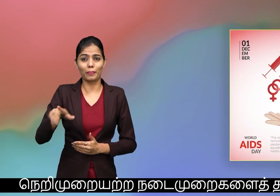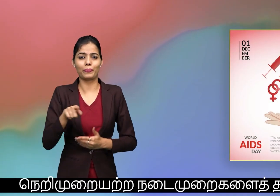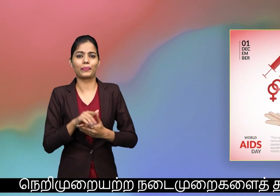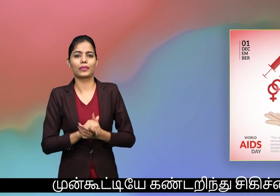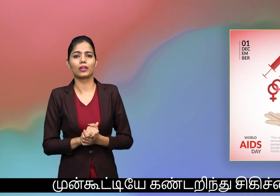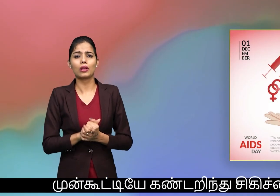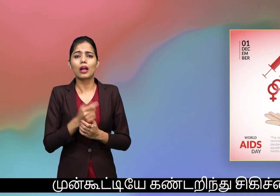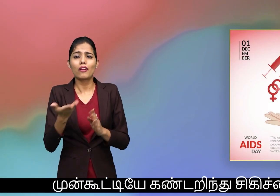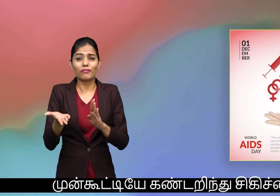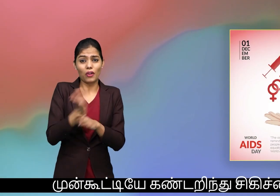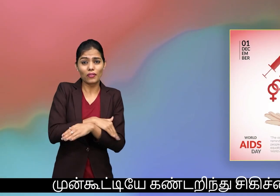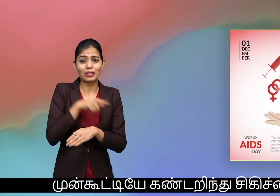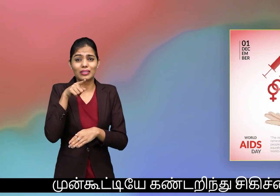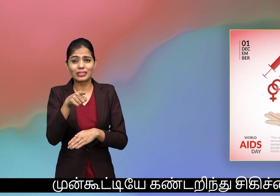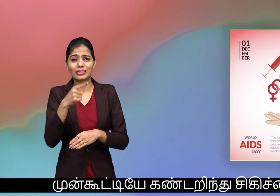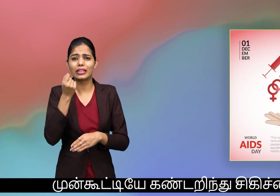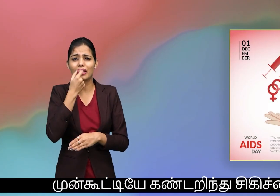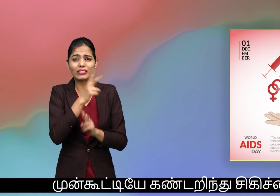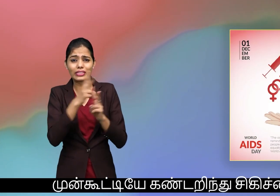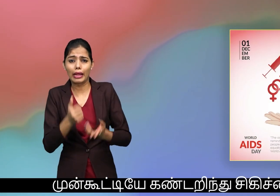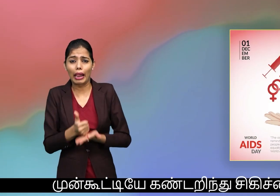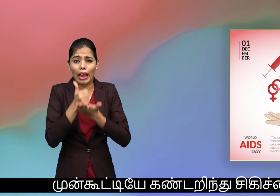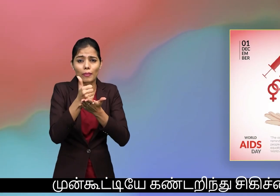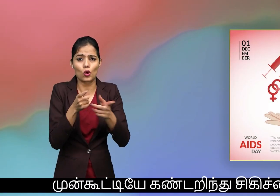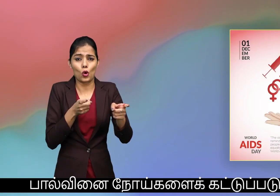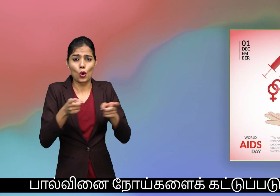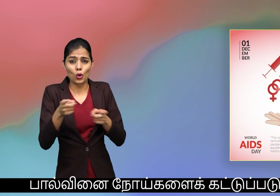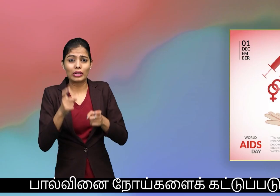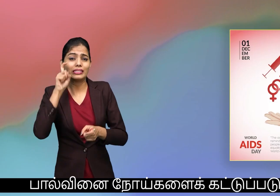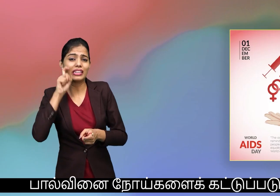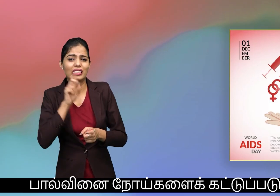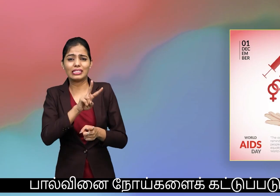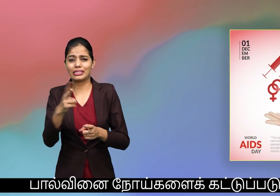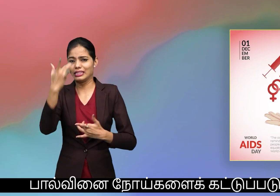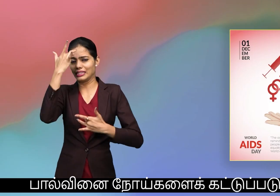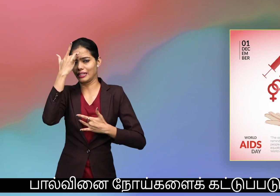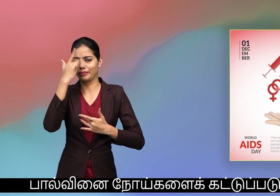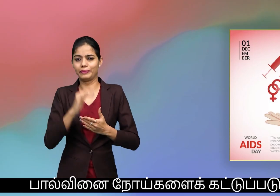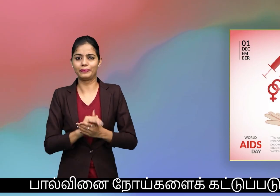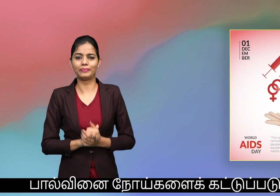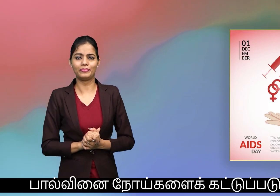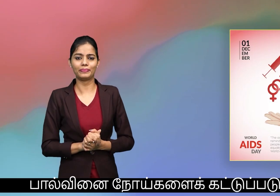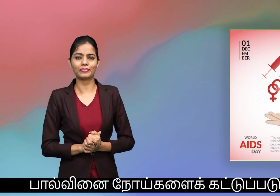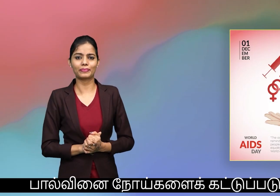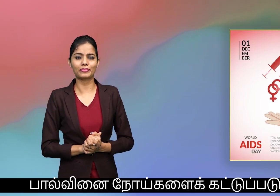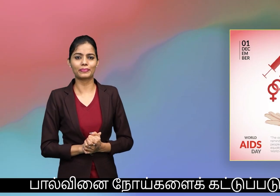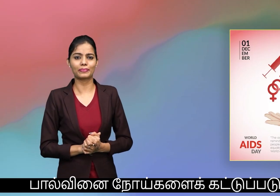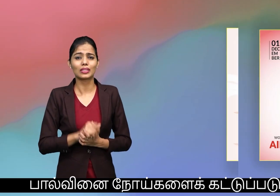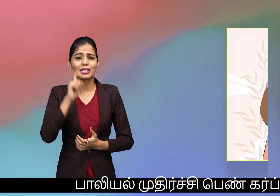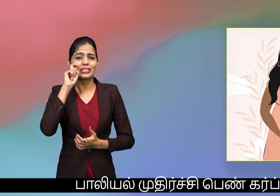மற்றும் முன்கூட்டியே கண்டறிந்து சிகிச்சை அளிப்பது பால்வினை நோய்களை கட்டுப்படுத்த உதவுகிறது.